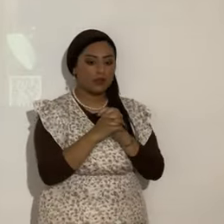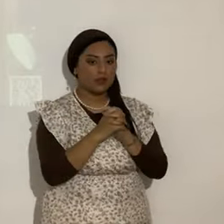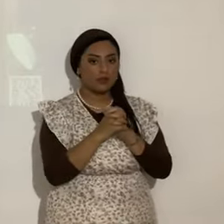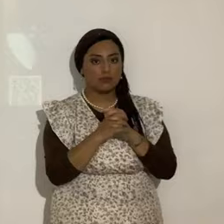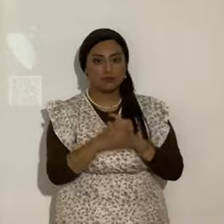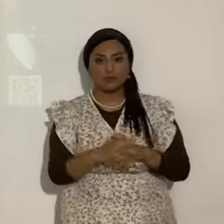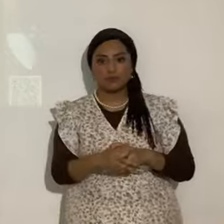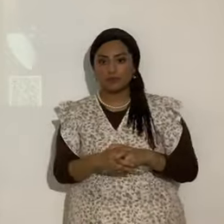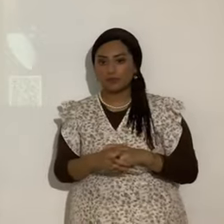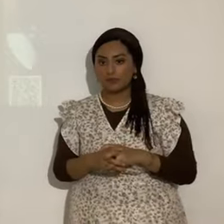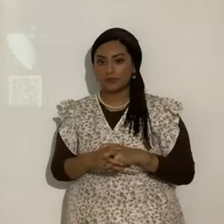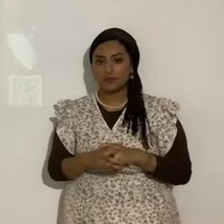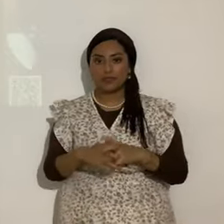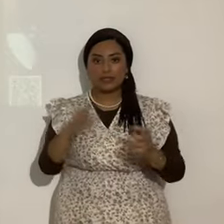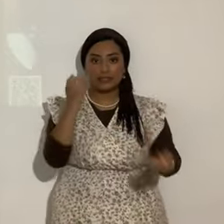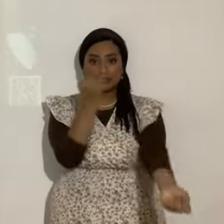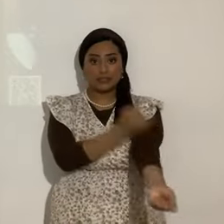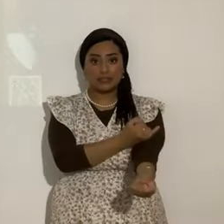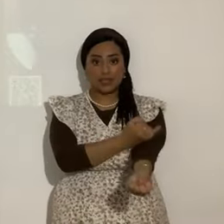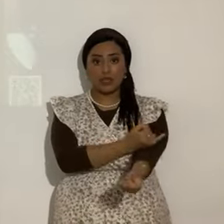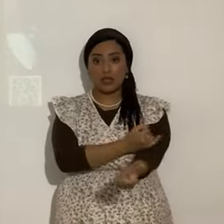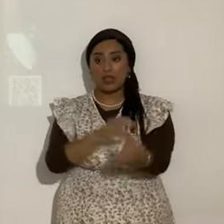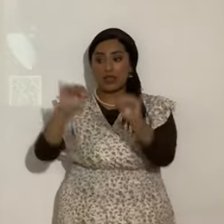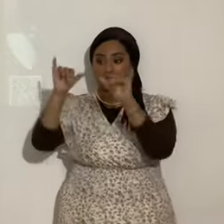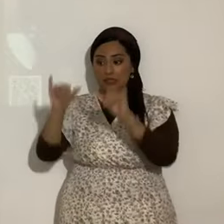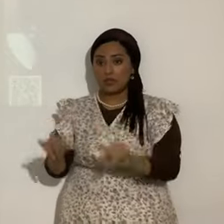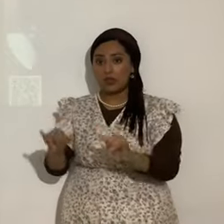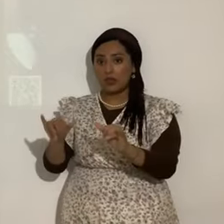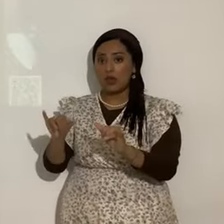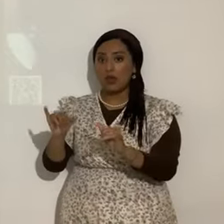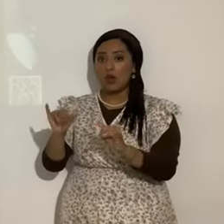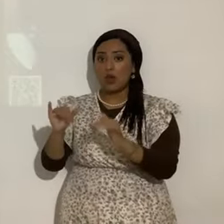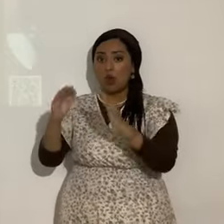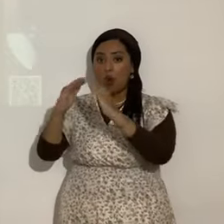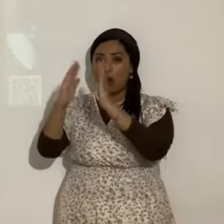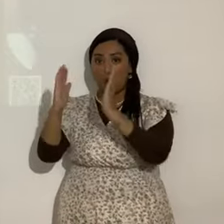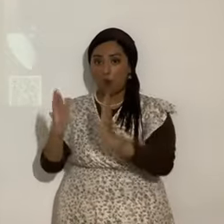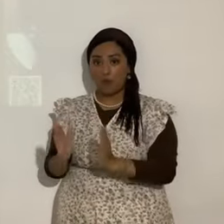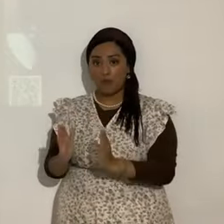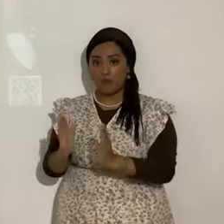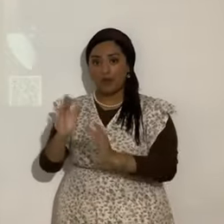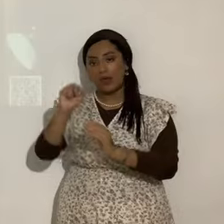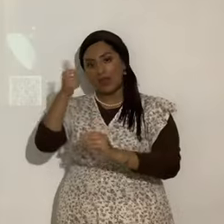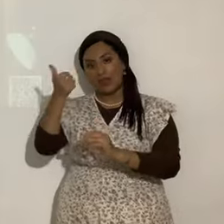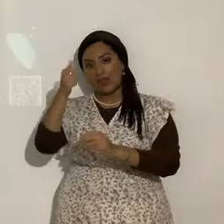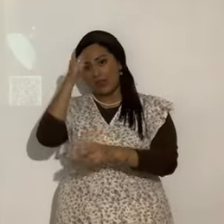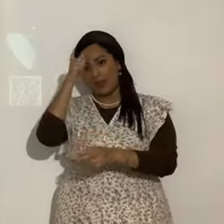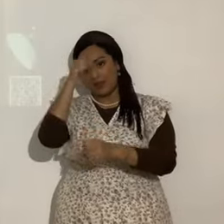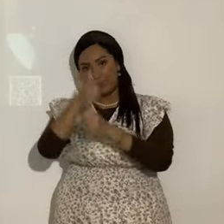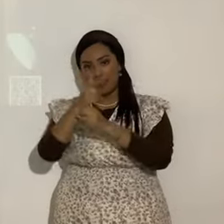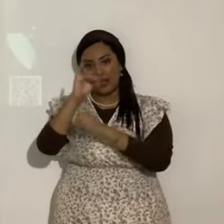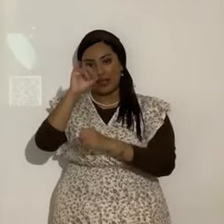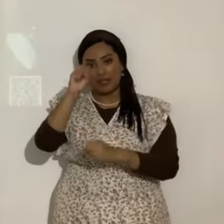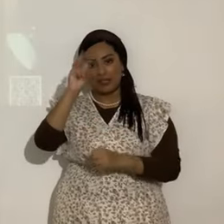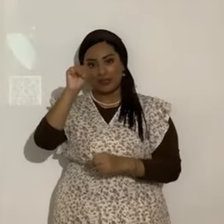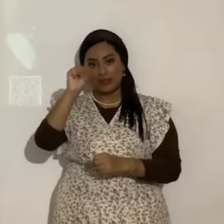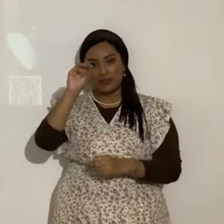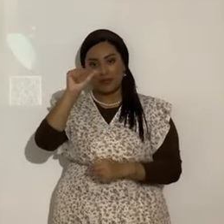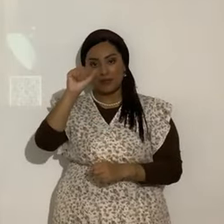Entonces Isaac permaneció en la casa. Ismael tuvo que salir. Isaac era el hijo que pertenecía al